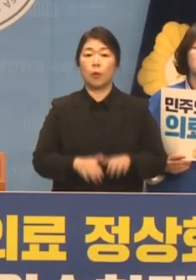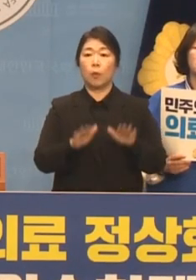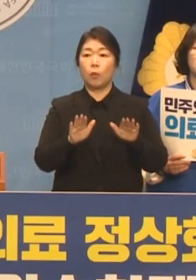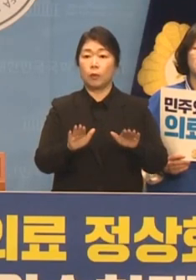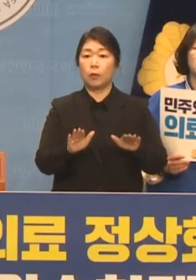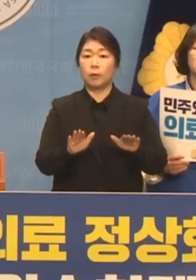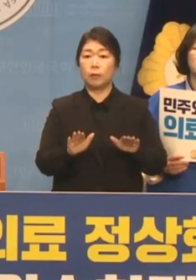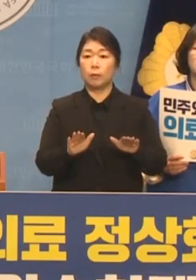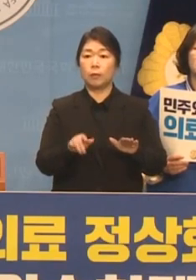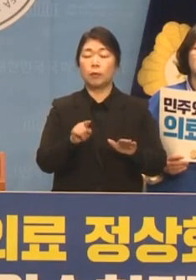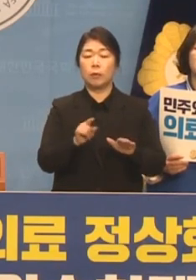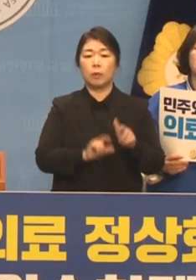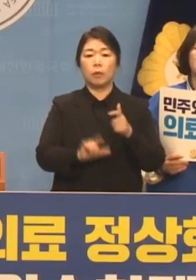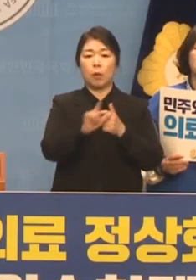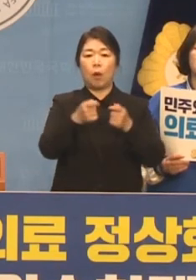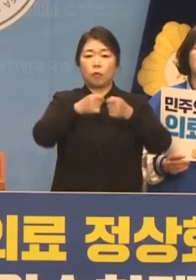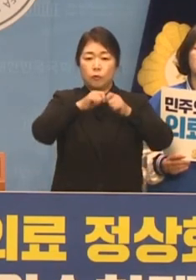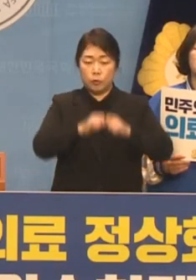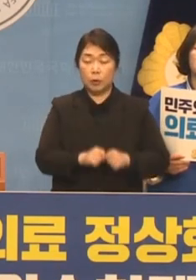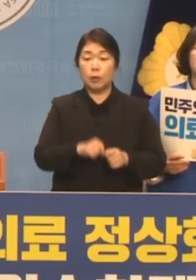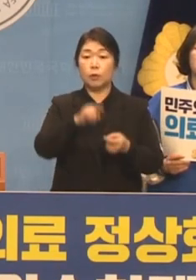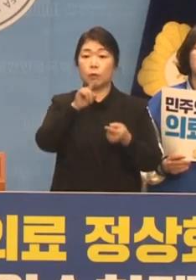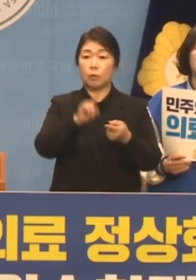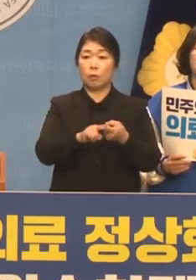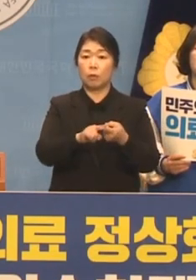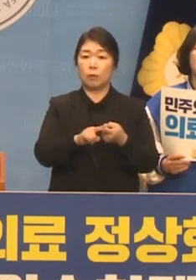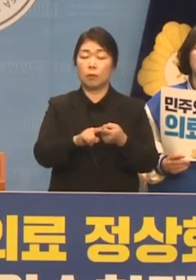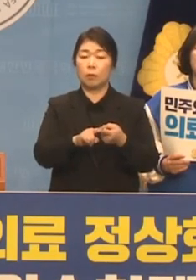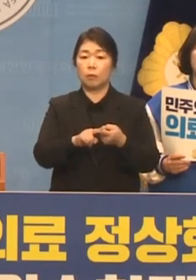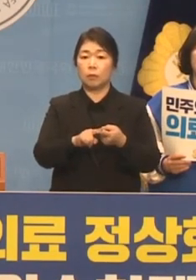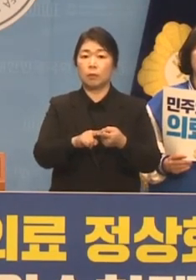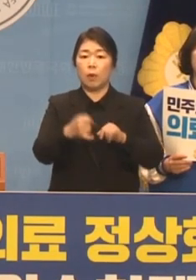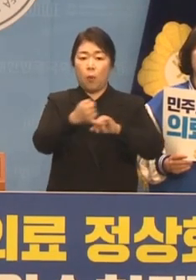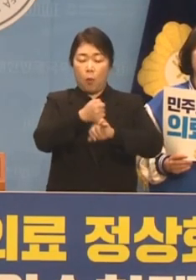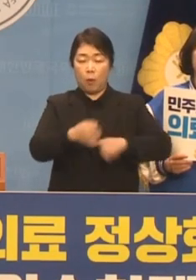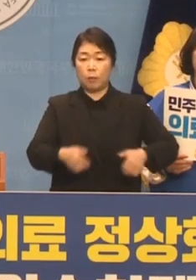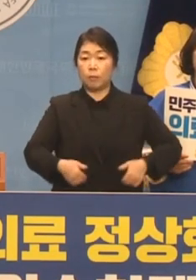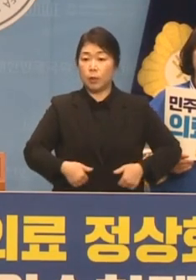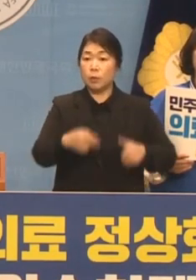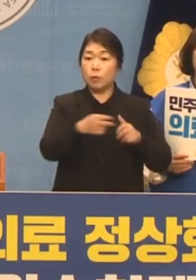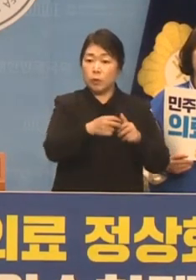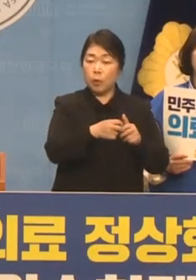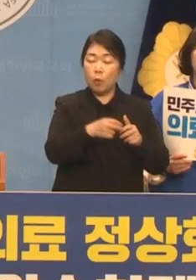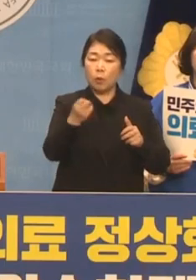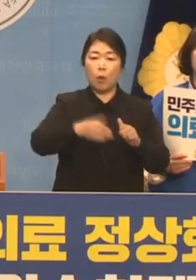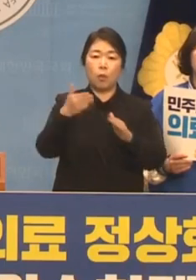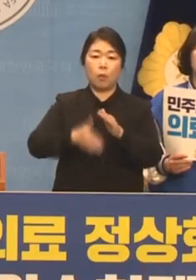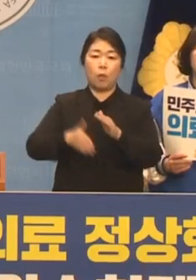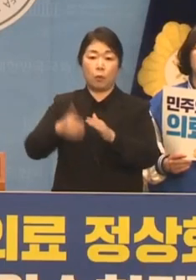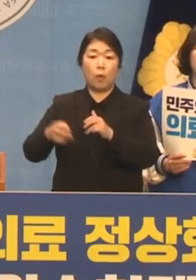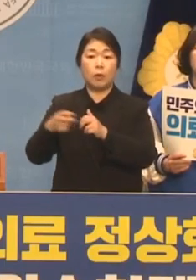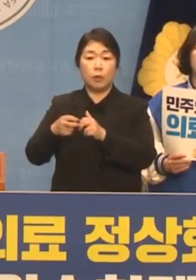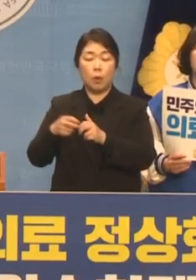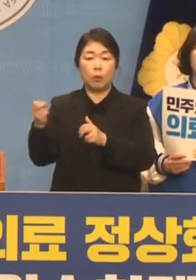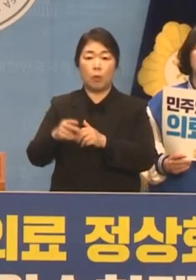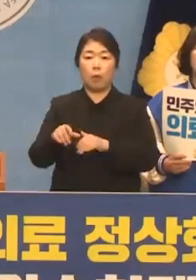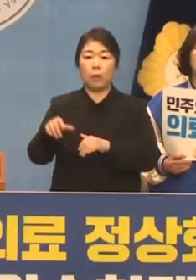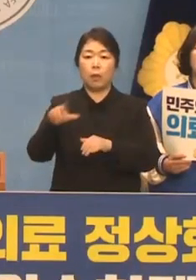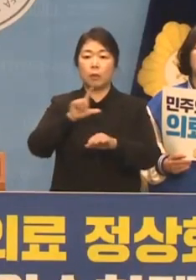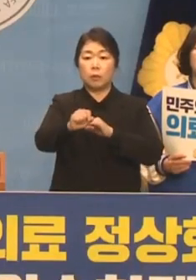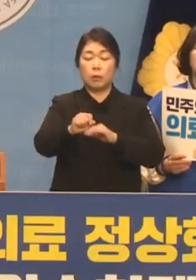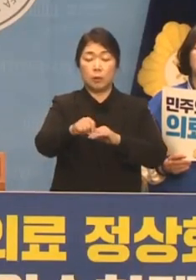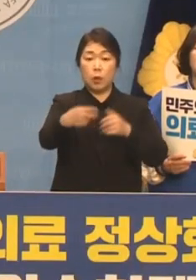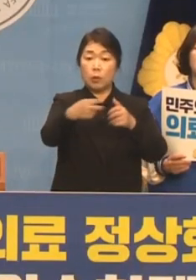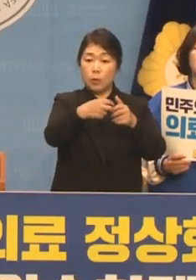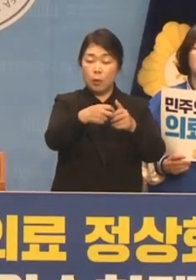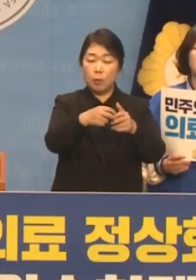오늘은이를 좀 구체화시켜서 어 필수 우료 라든가 공공 의료 지역 의료를 살리기